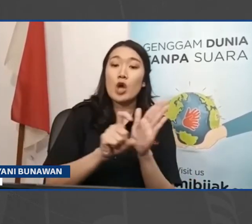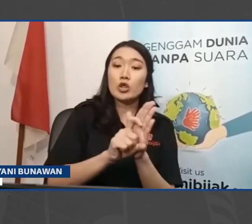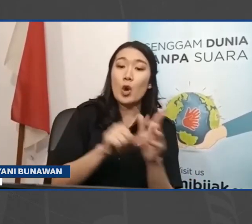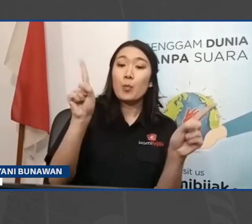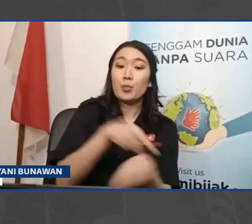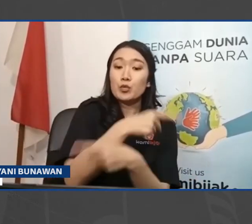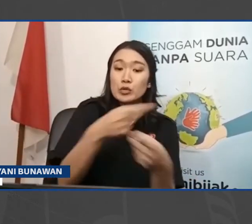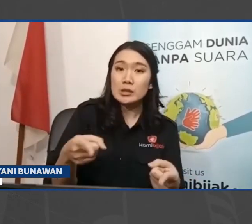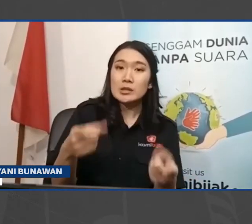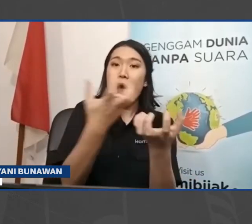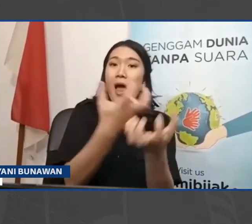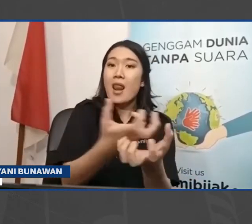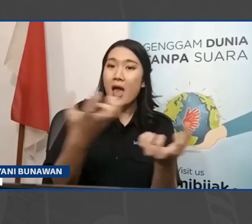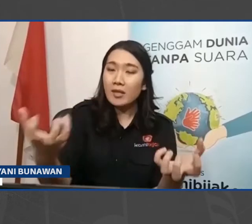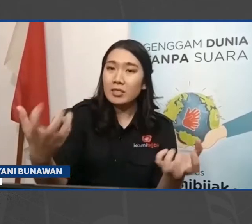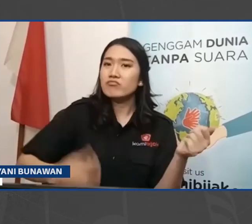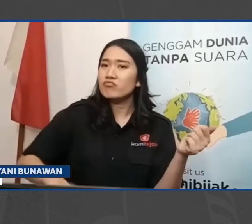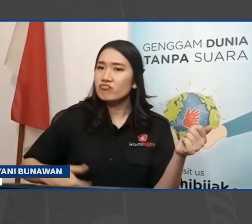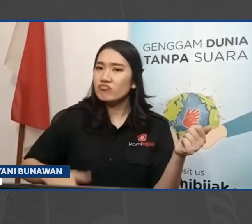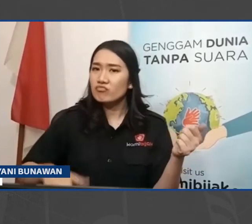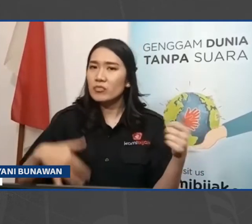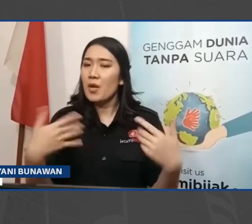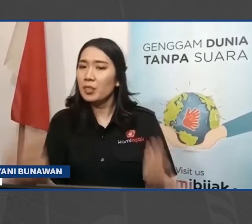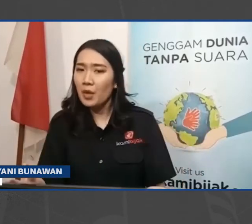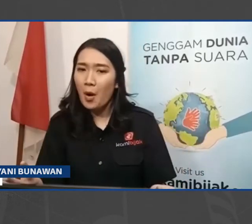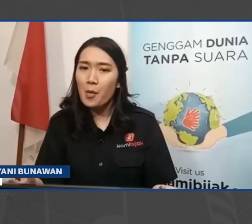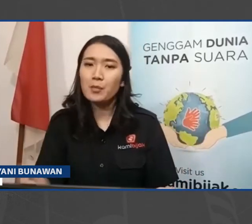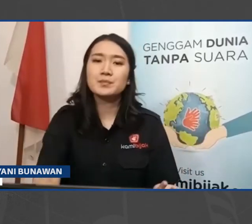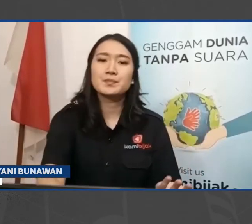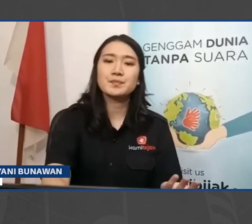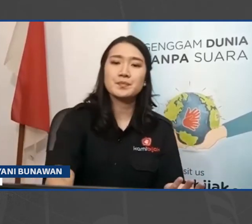musiknya, peralatannya, atau